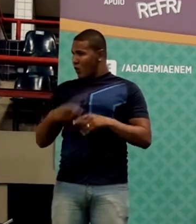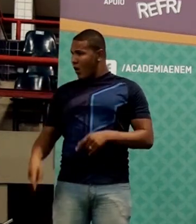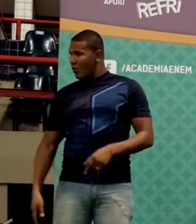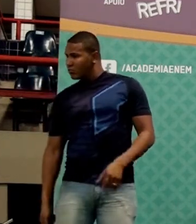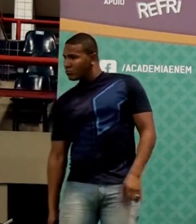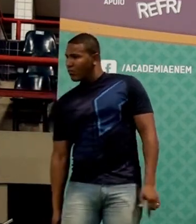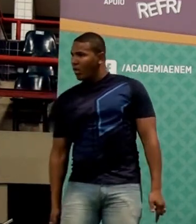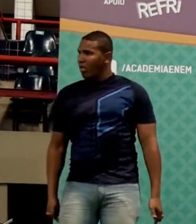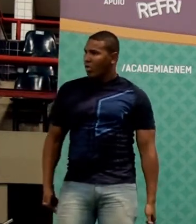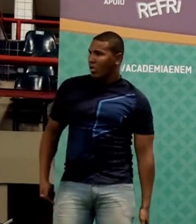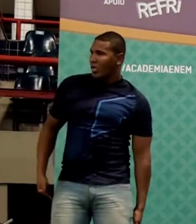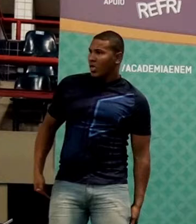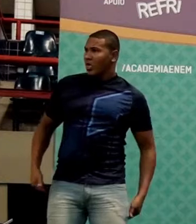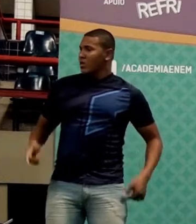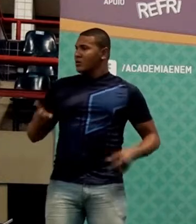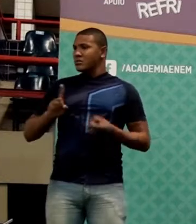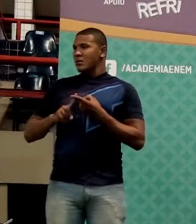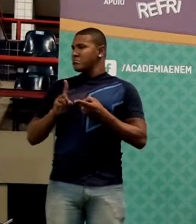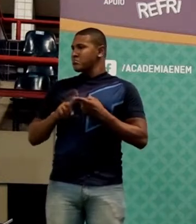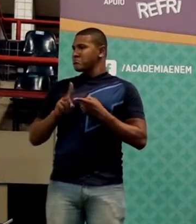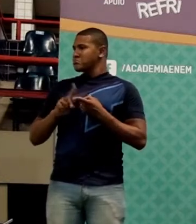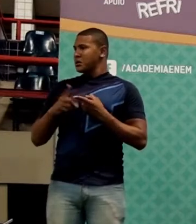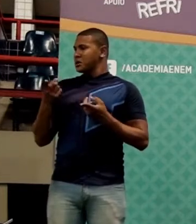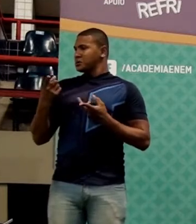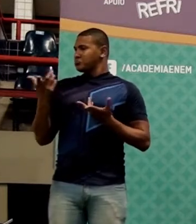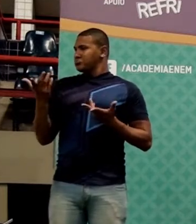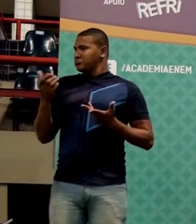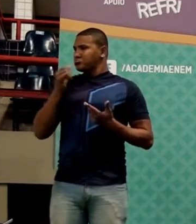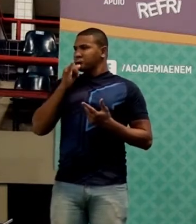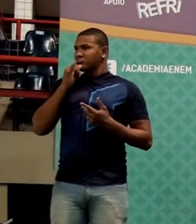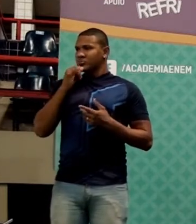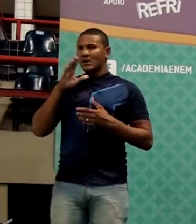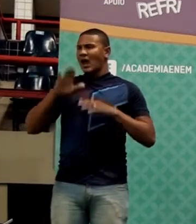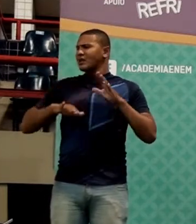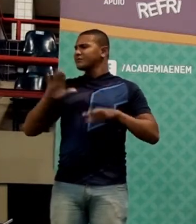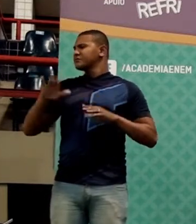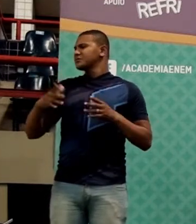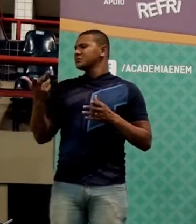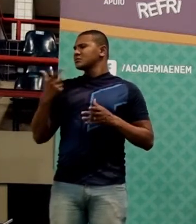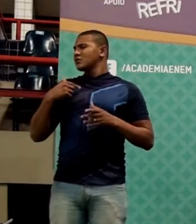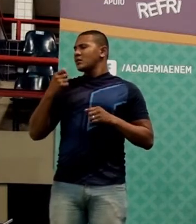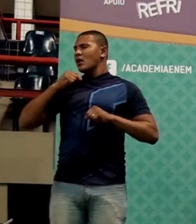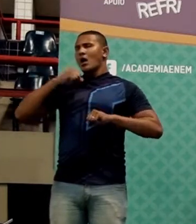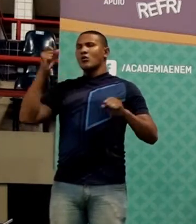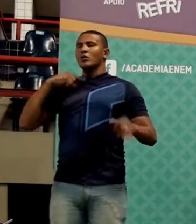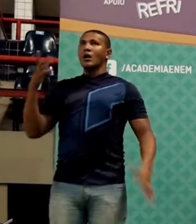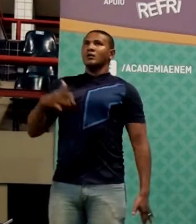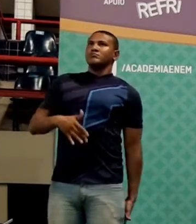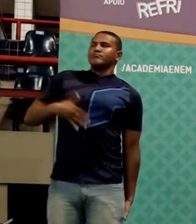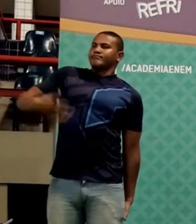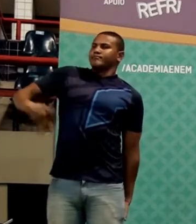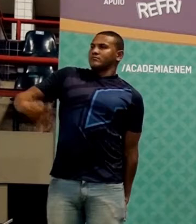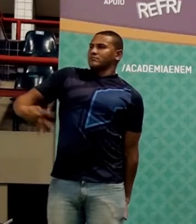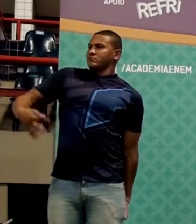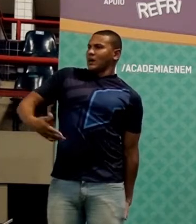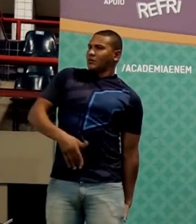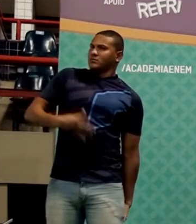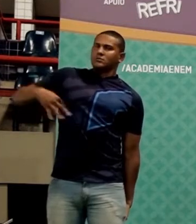fica dormente. Você pode fazer isso dormindo, às vezes você acorda. Ai, professor, eu não consigo nem me levantar da cama.